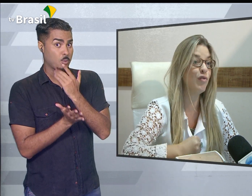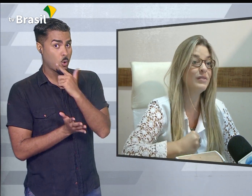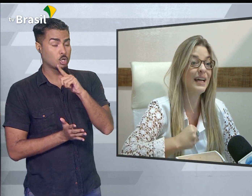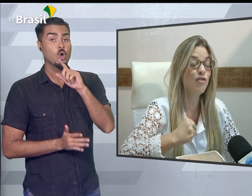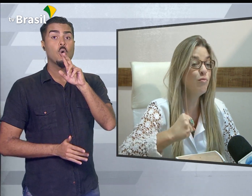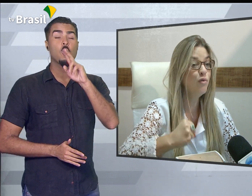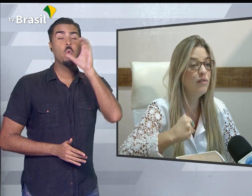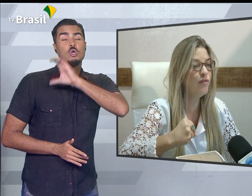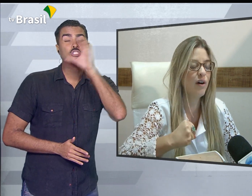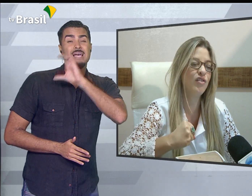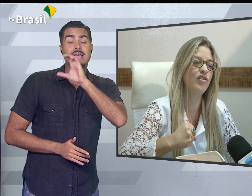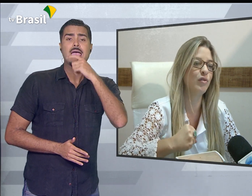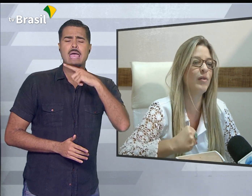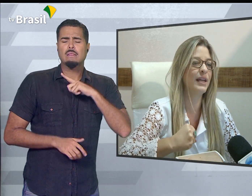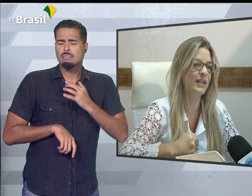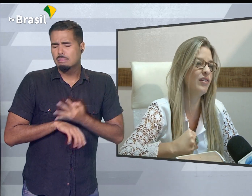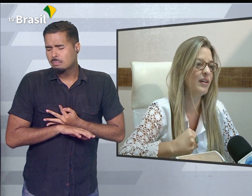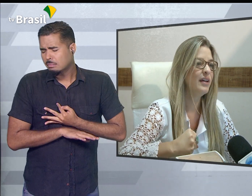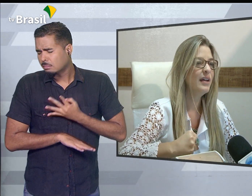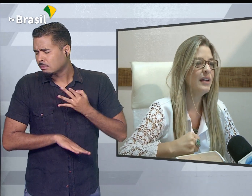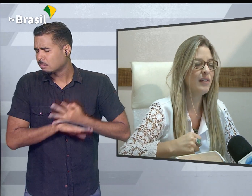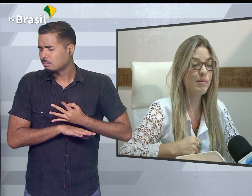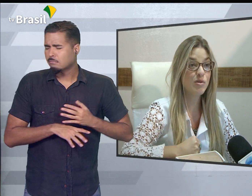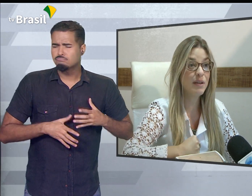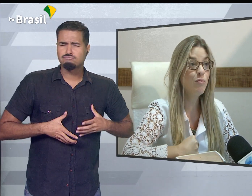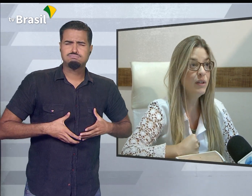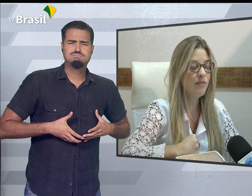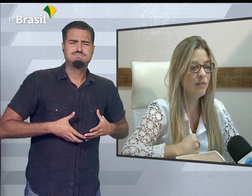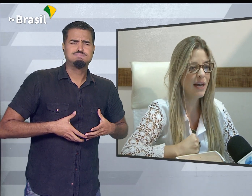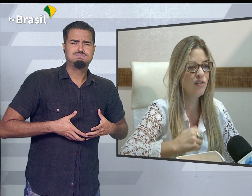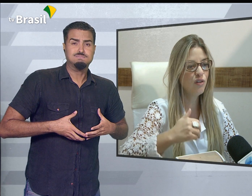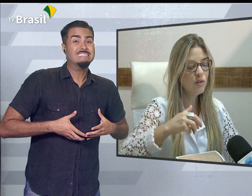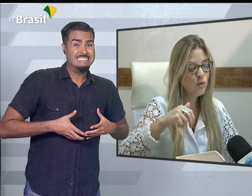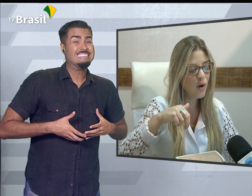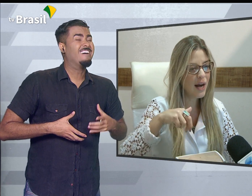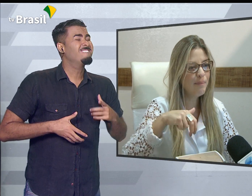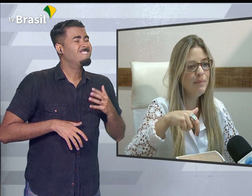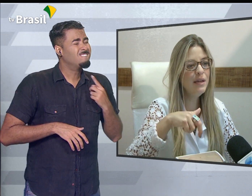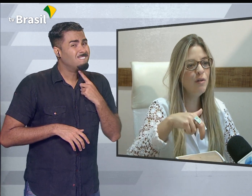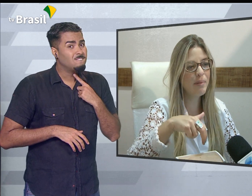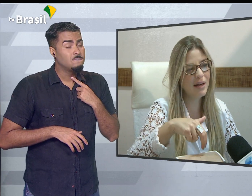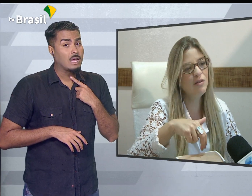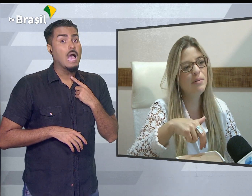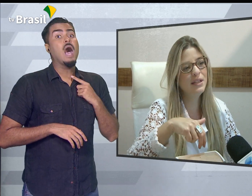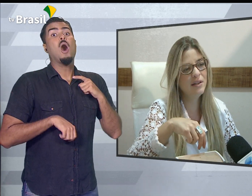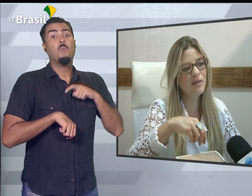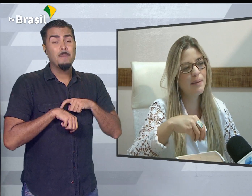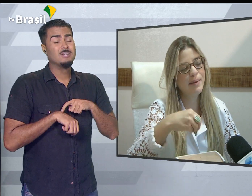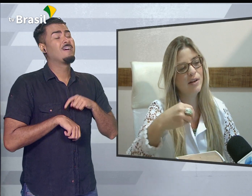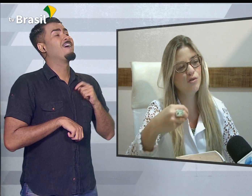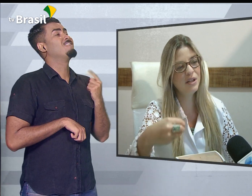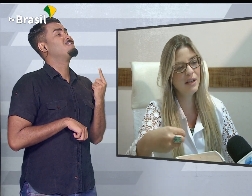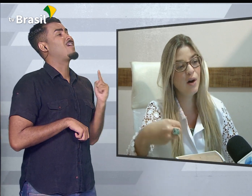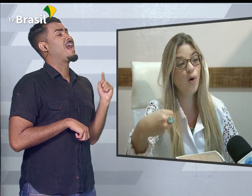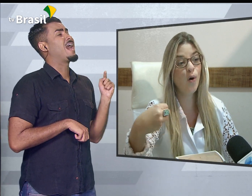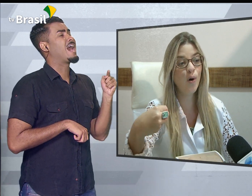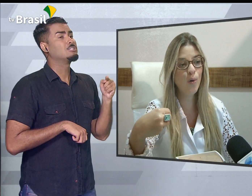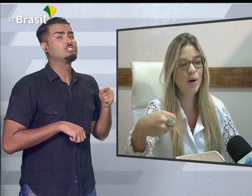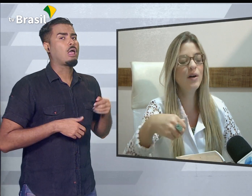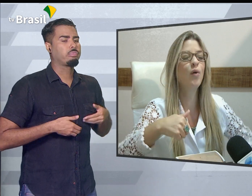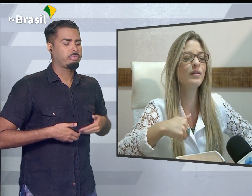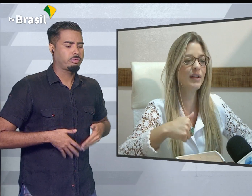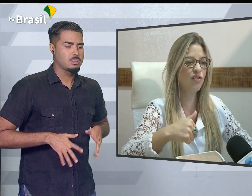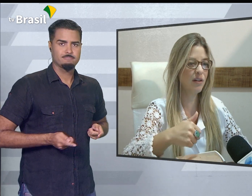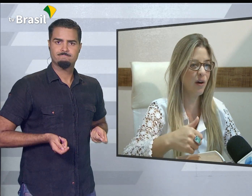uma vontade muito forte de ir ao toalete. Então a pessoa tem muita vontade, no caminho para ir ao banheiro ela perde urina